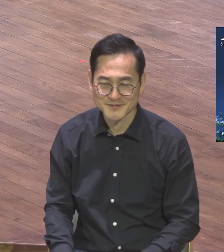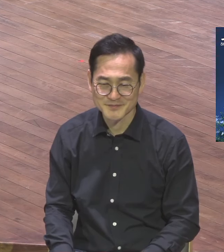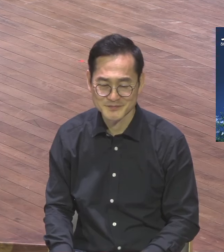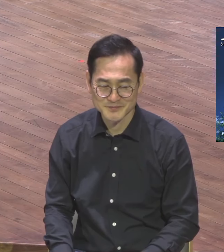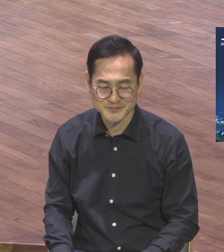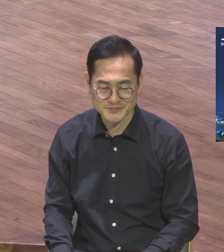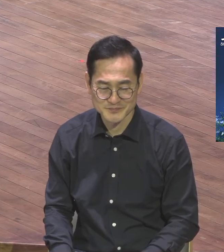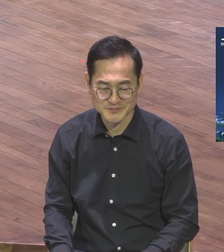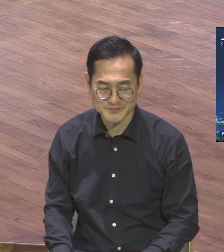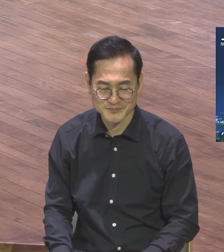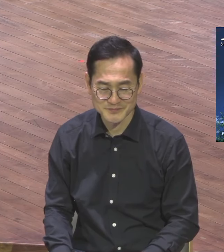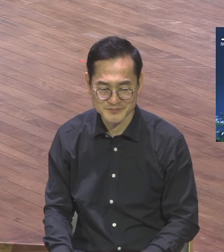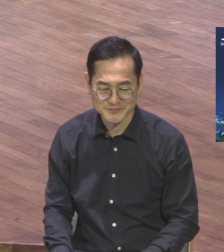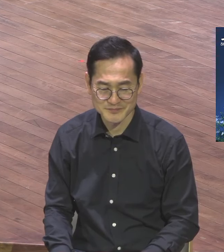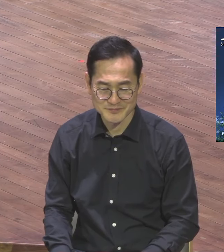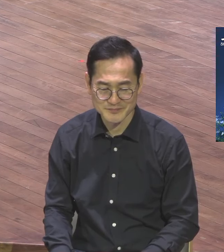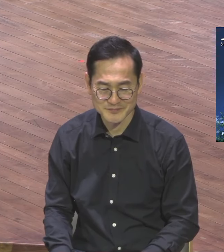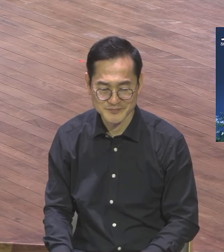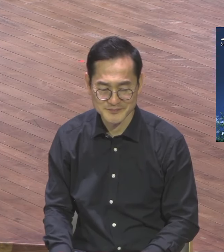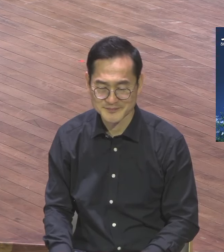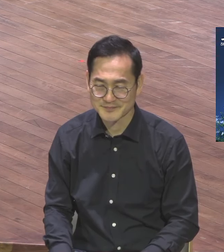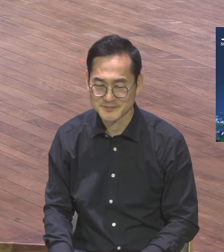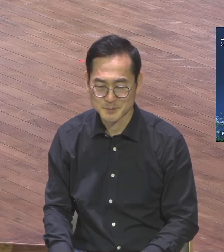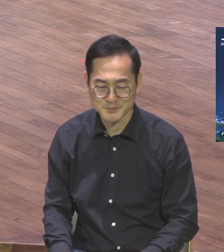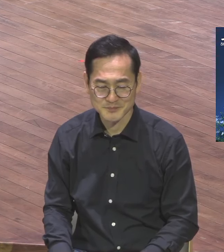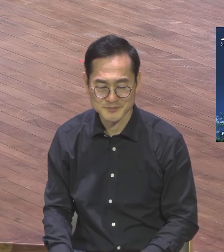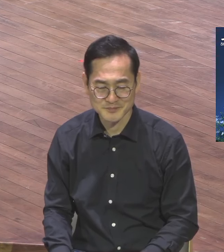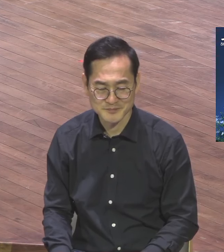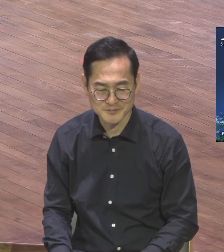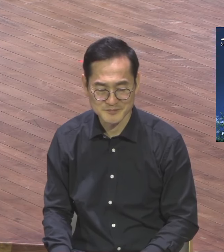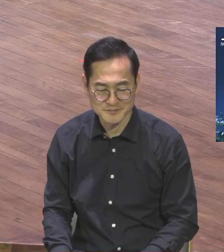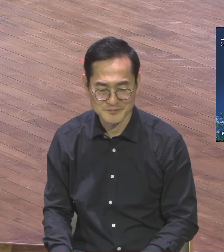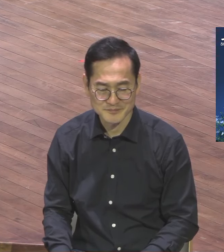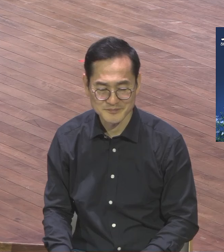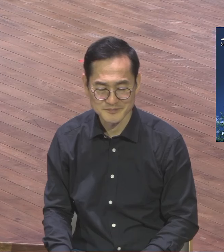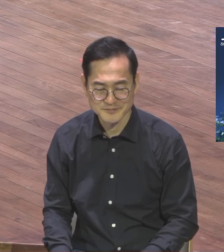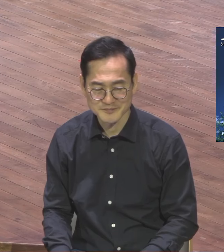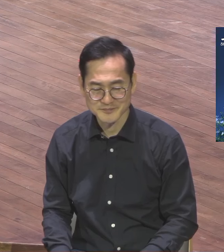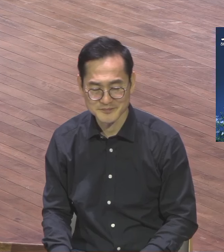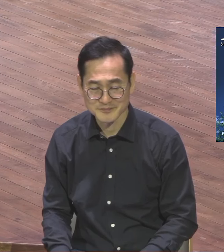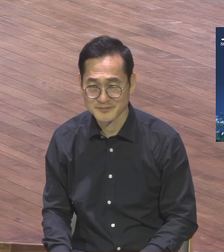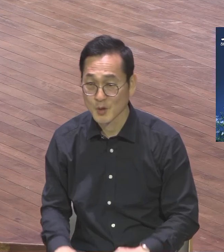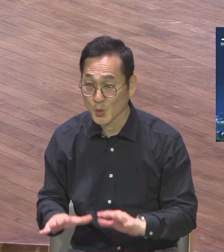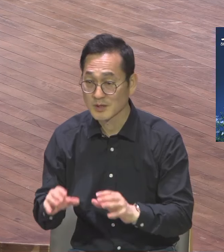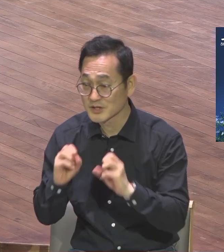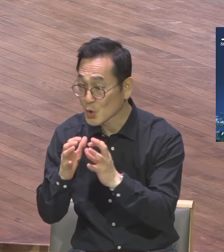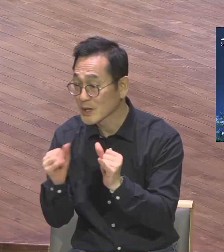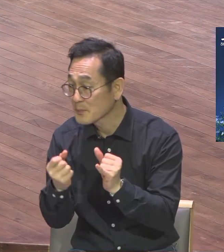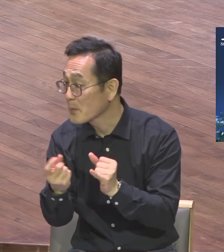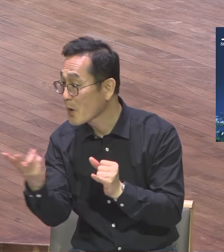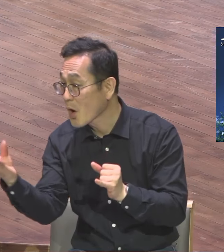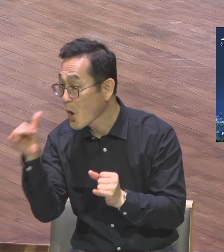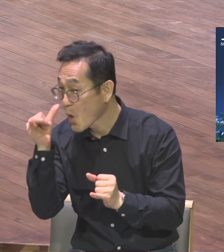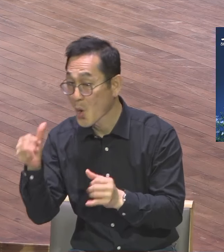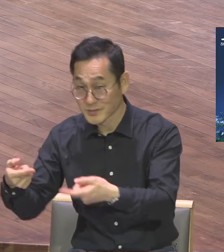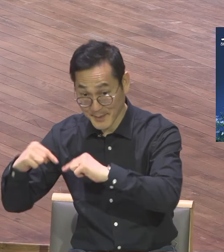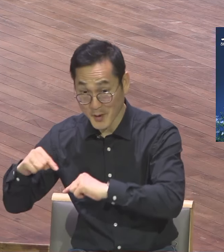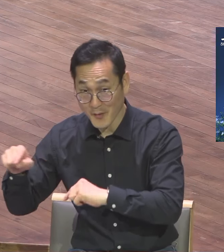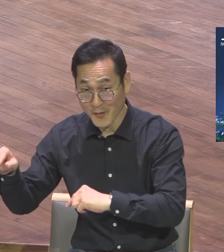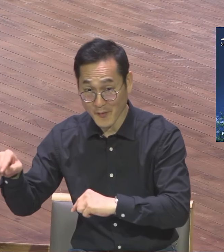지금 안드레스 선교사 우리 저 김유아 선교사 몇 분 몇 가정 대신에 사실은 한